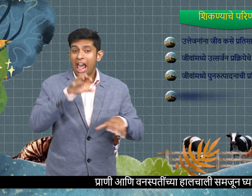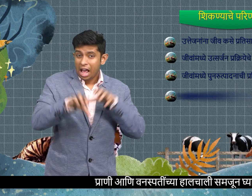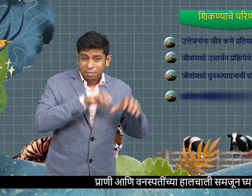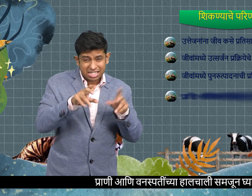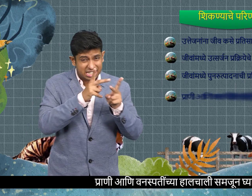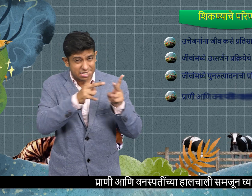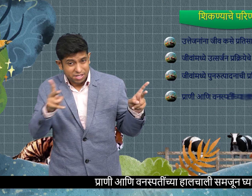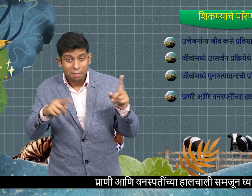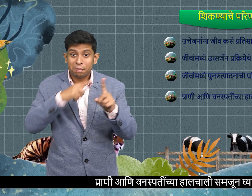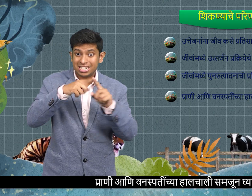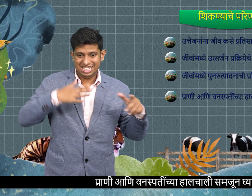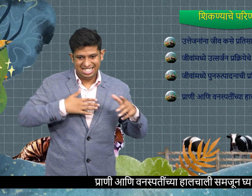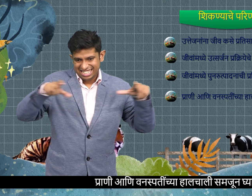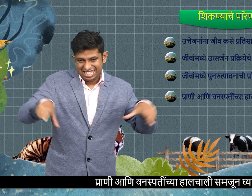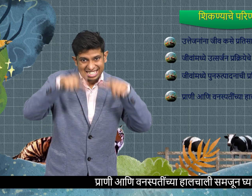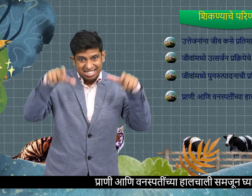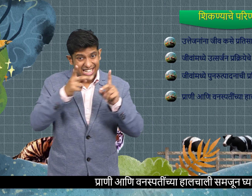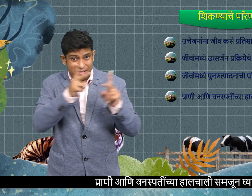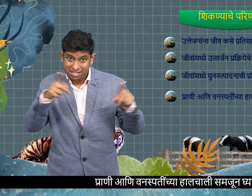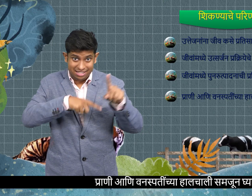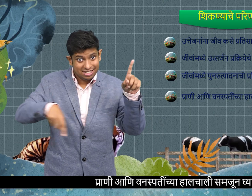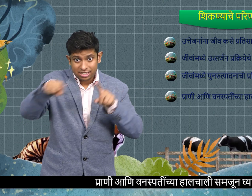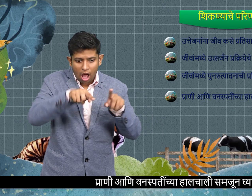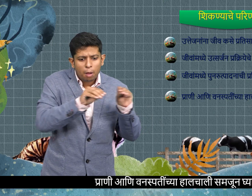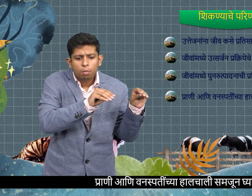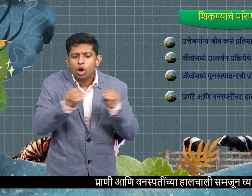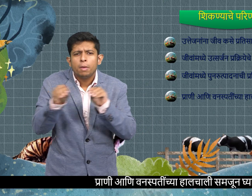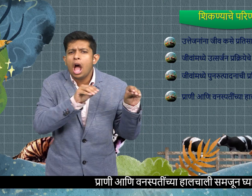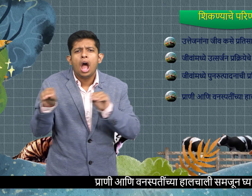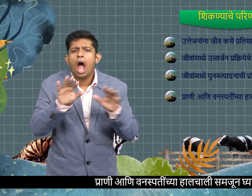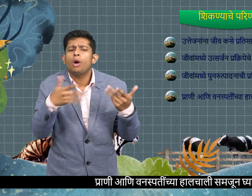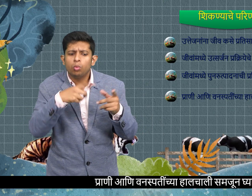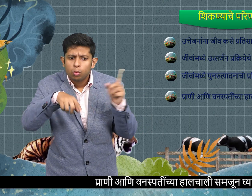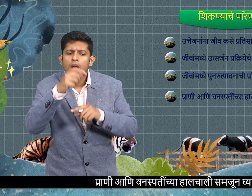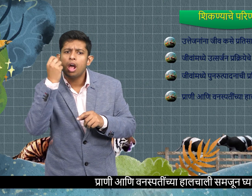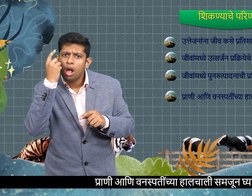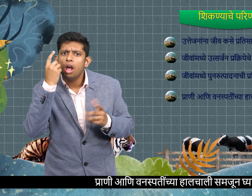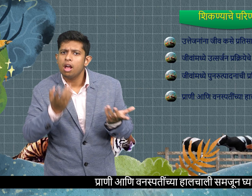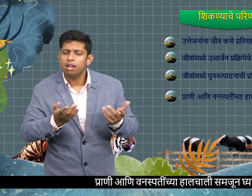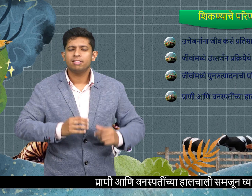प्राणी आणि वनस्पतींच्या हालचाली समजून घ्या.